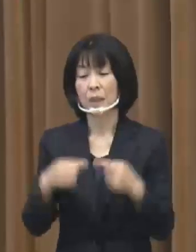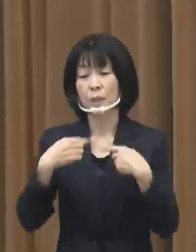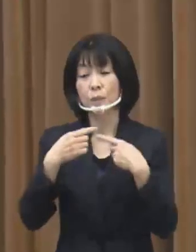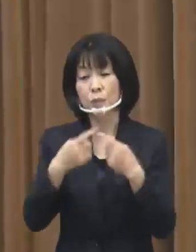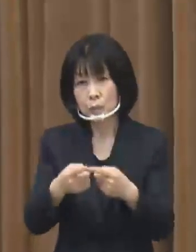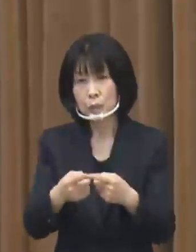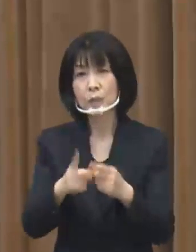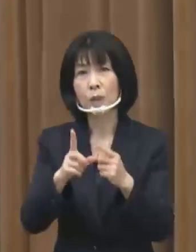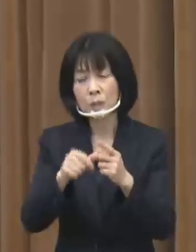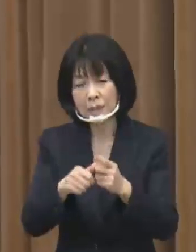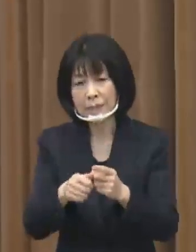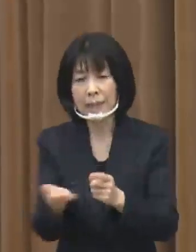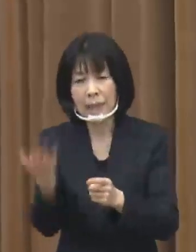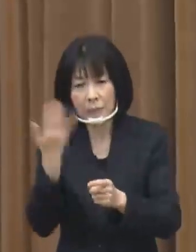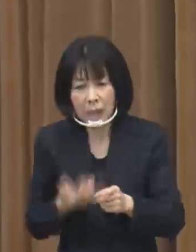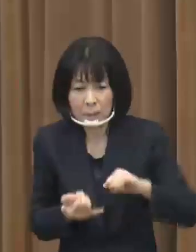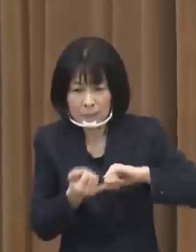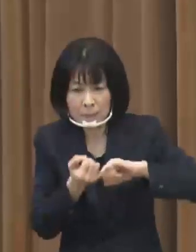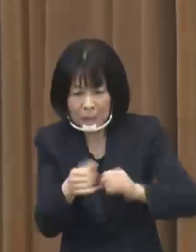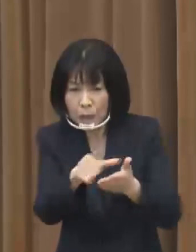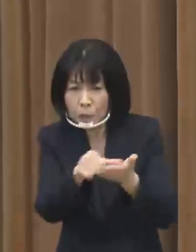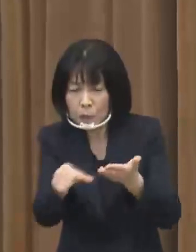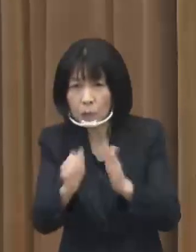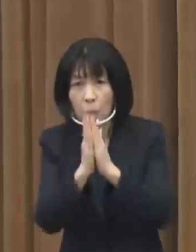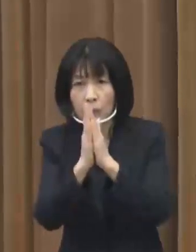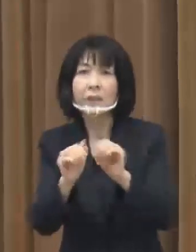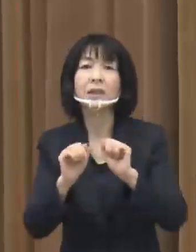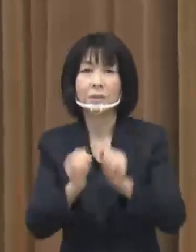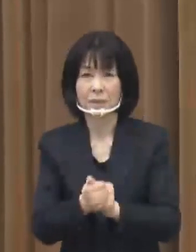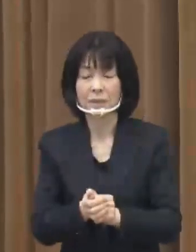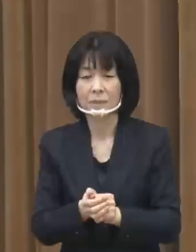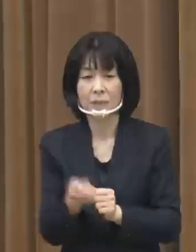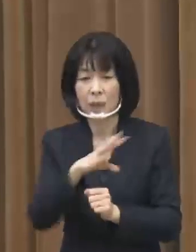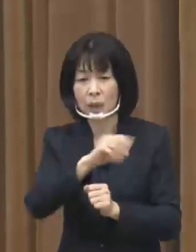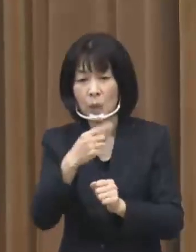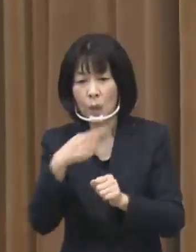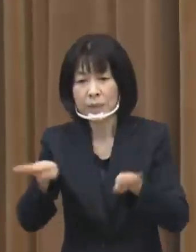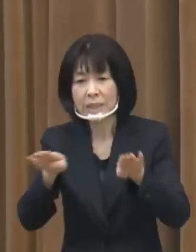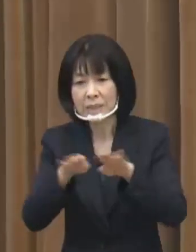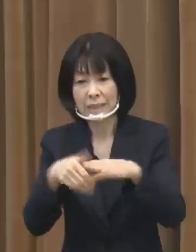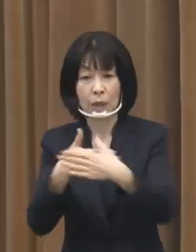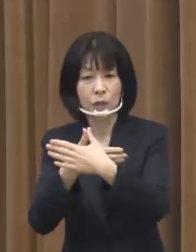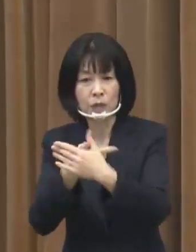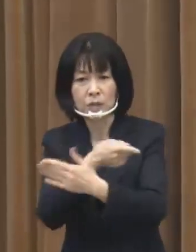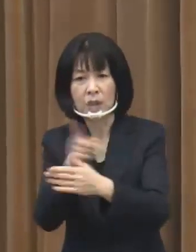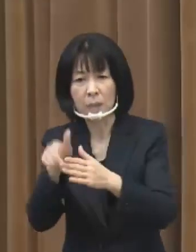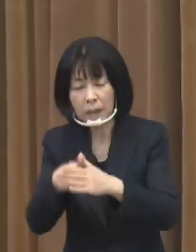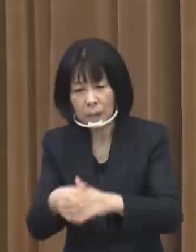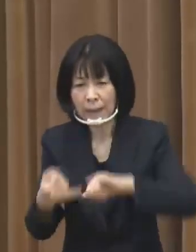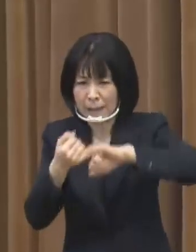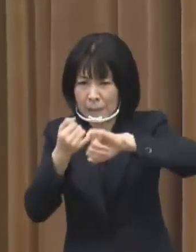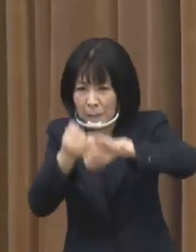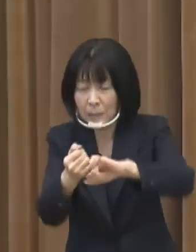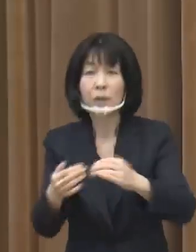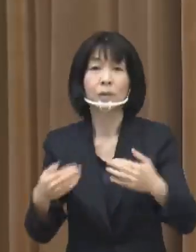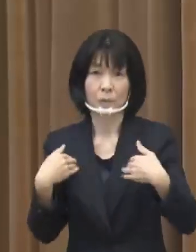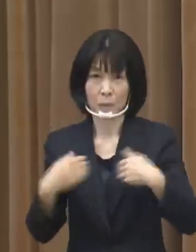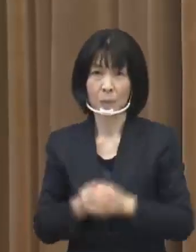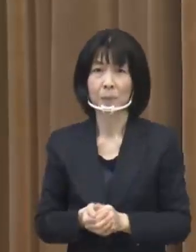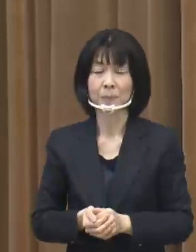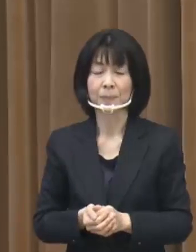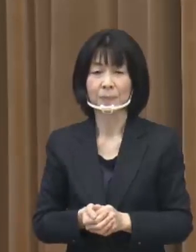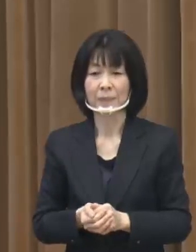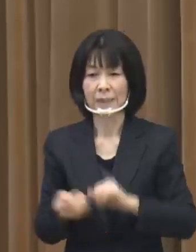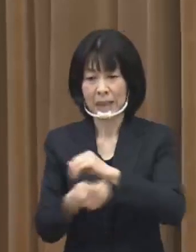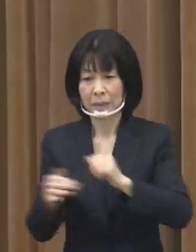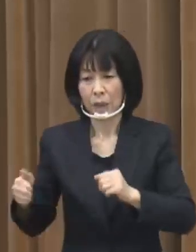場に事前の登録をお願いをするほか、土日祝日は予約制とさせていただきます。